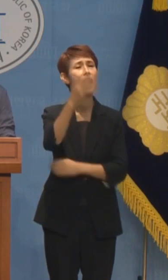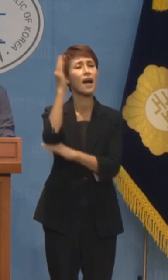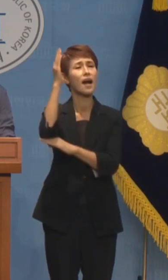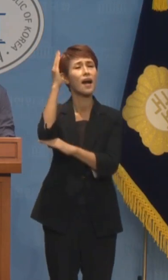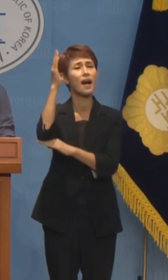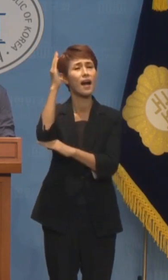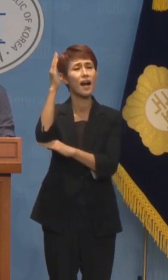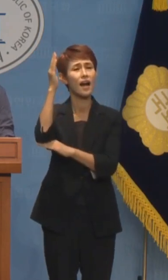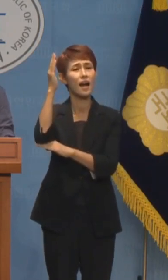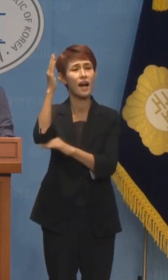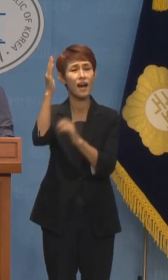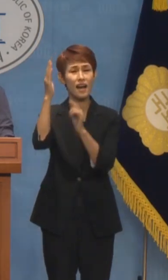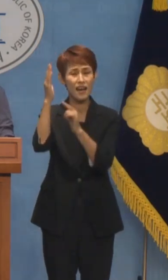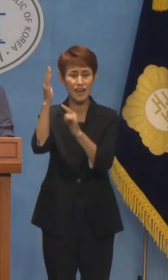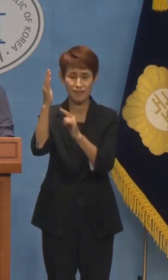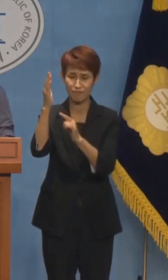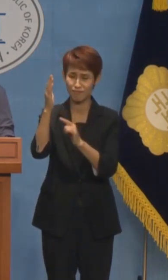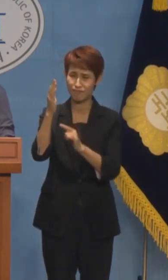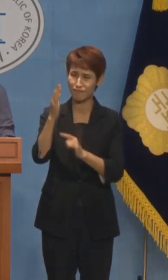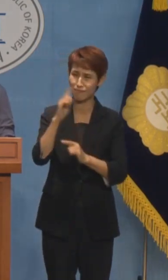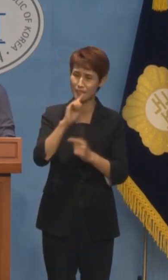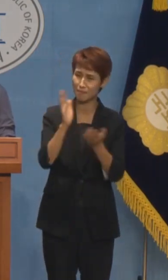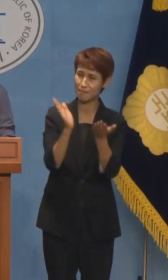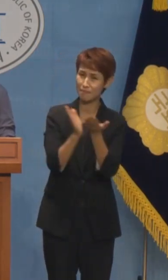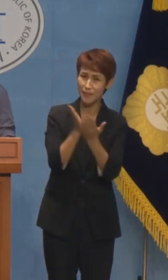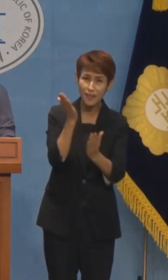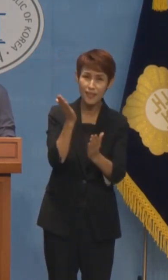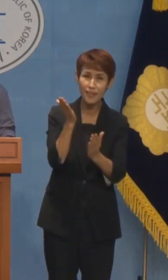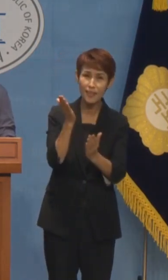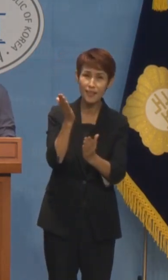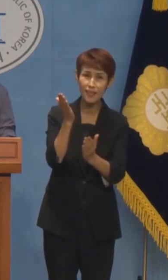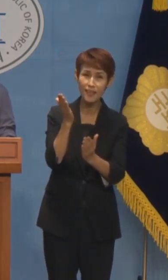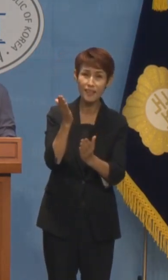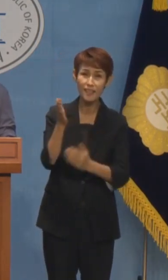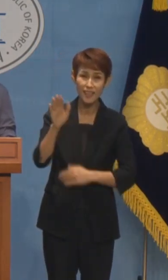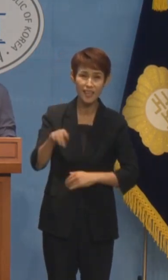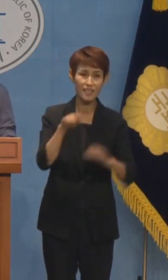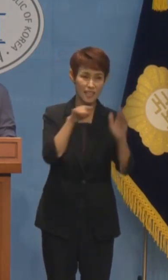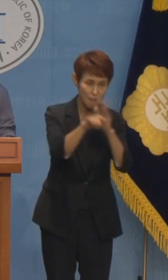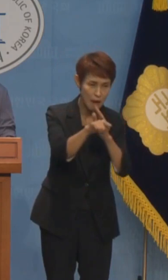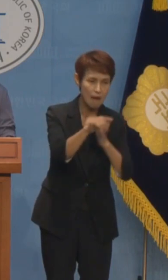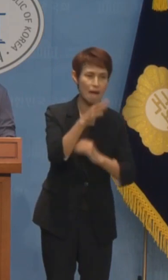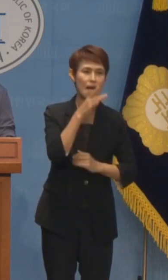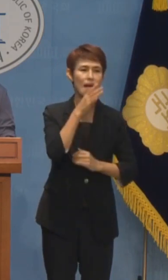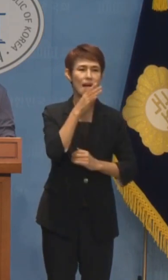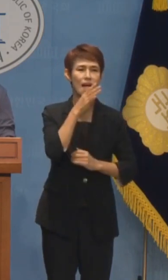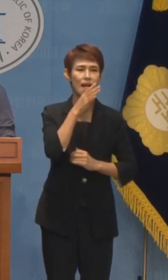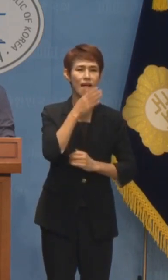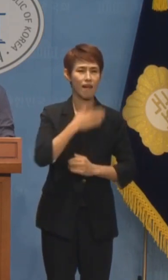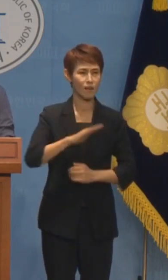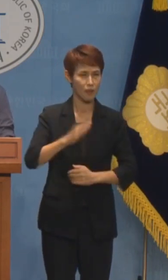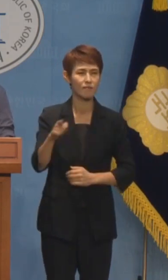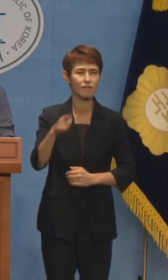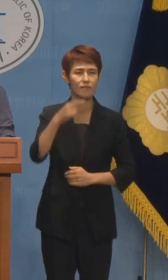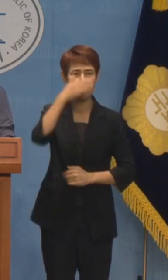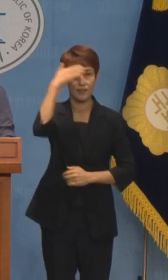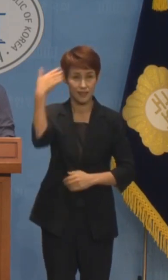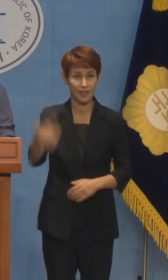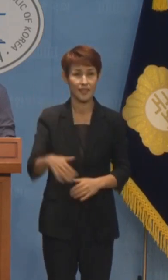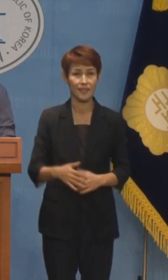있다는 전혀 현실과 동떨어진 입장에서 한발 물러선 것은 무척이나